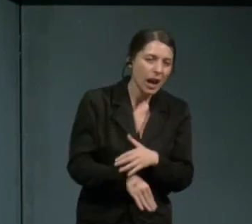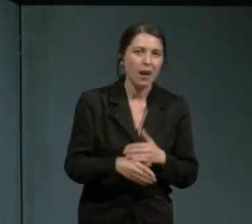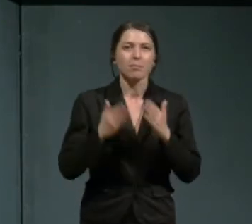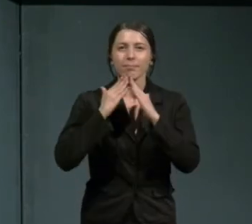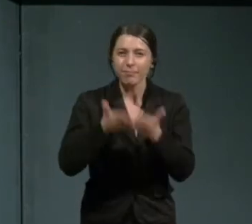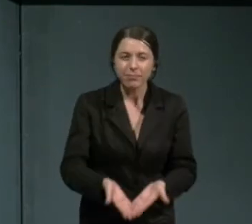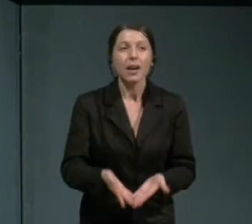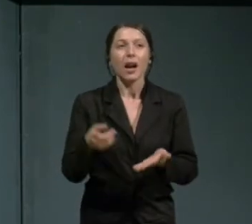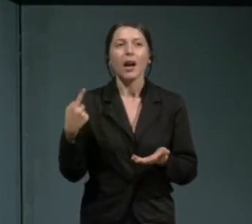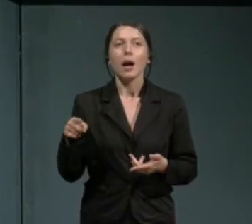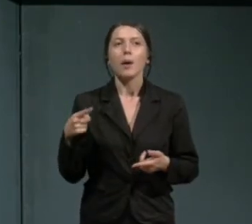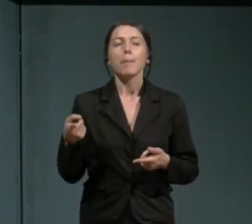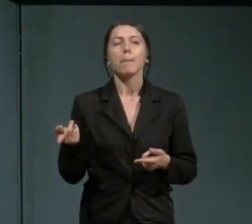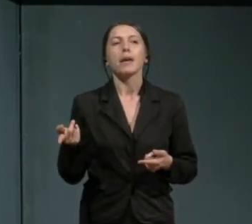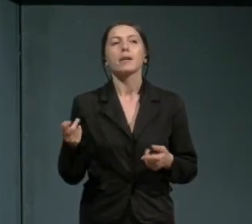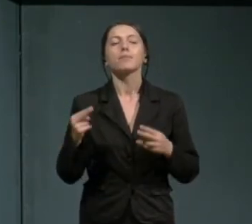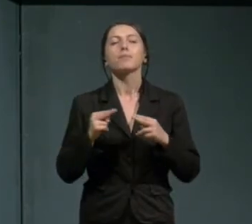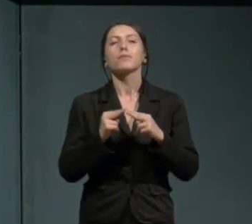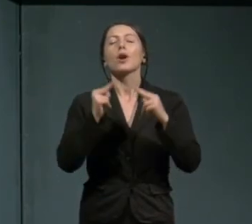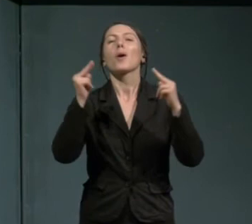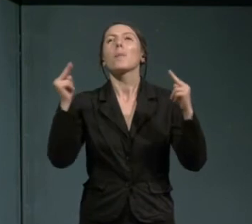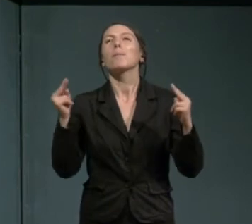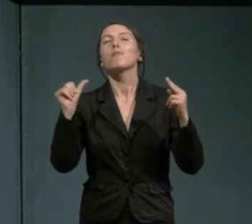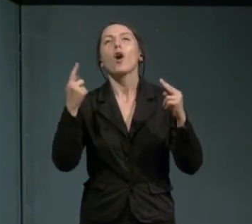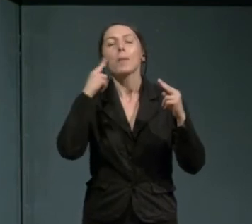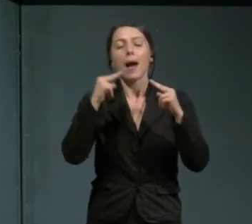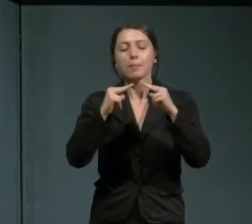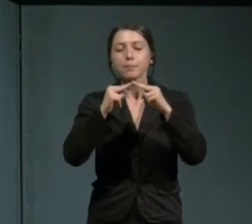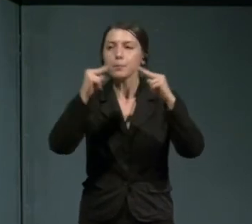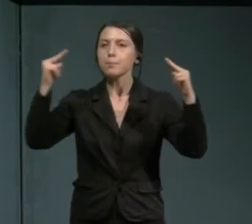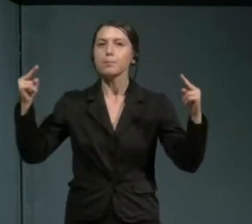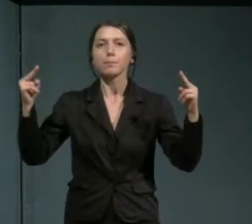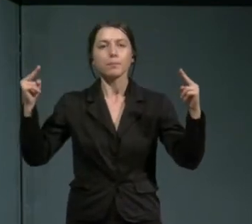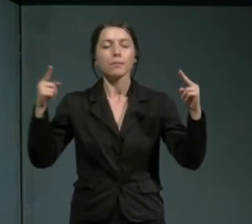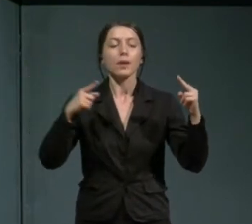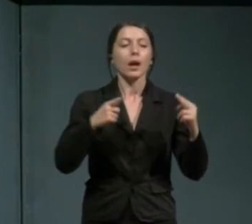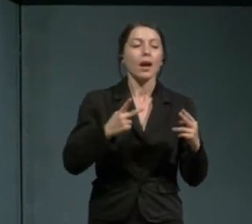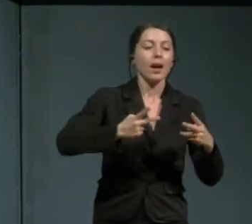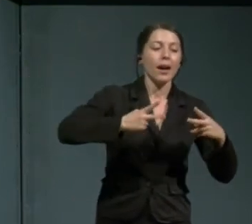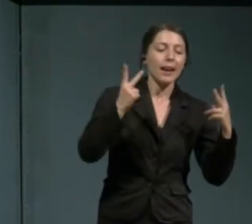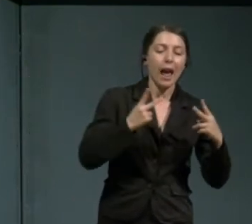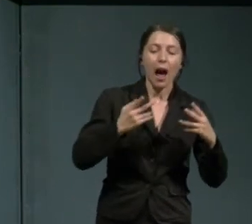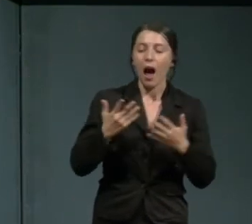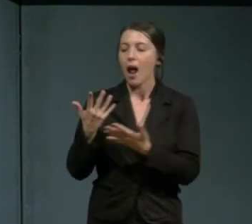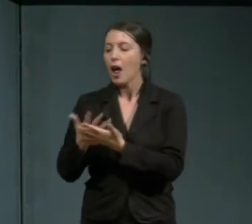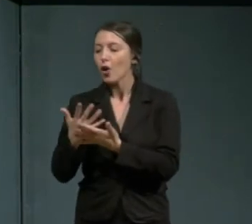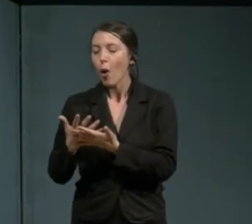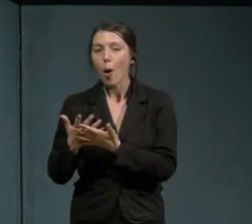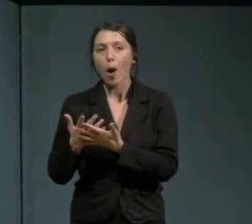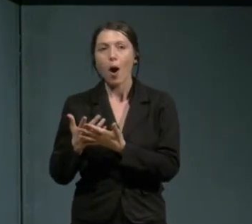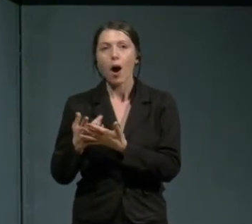quindi questo ponte questo passaggio fra real e romanzo è una modalità